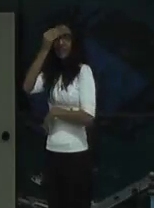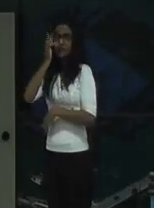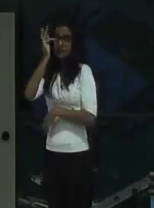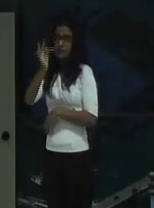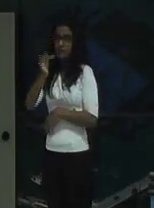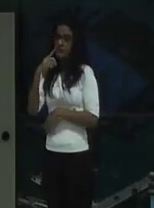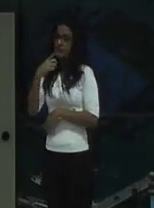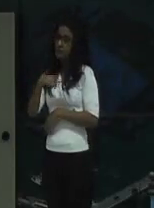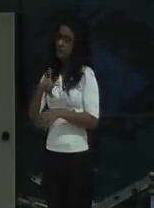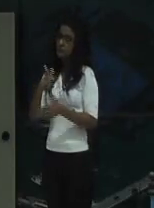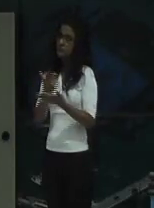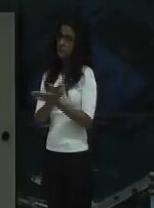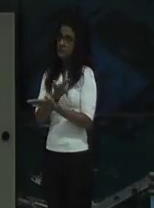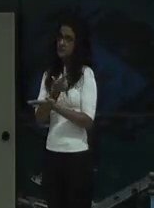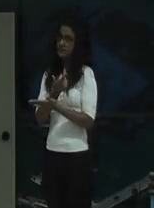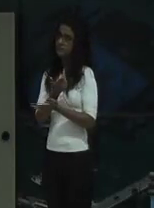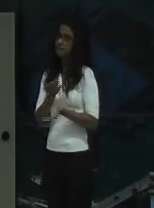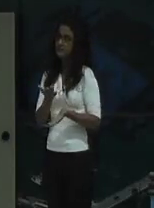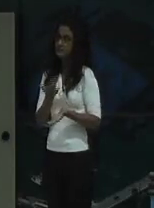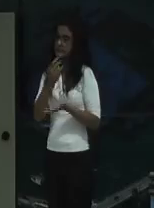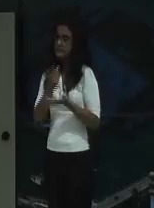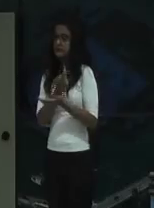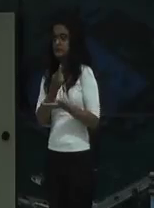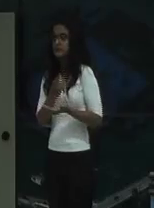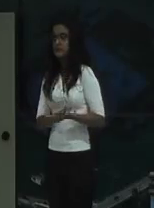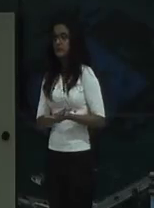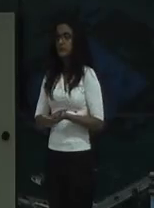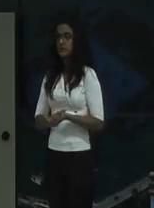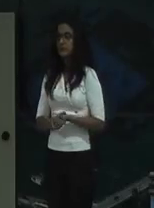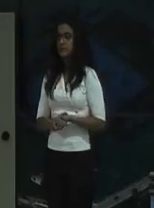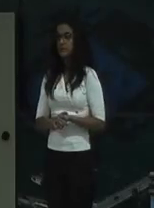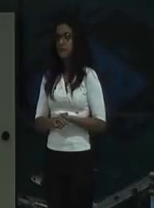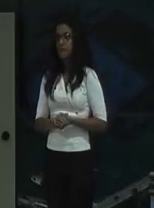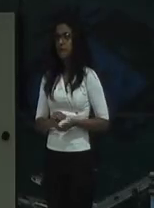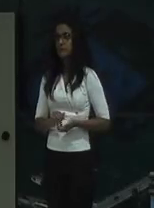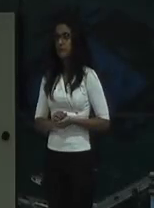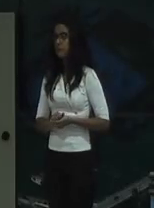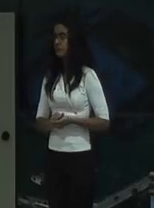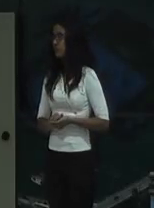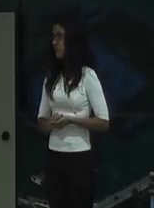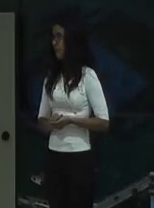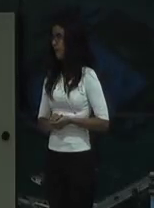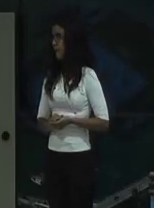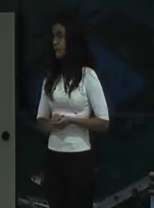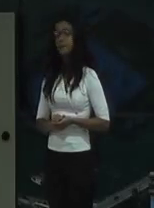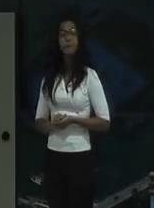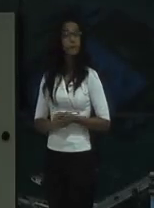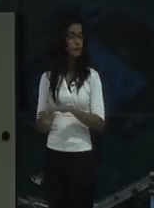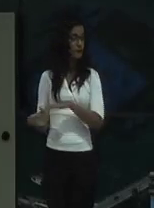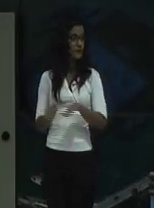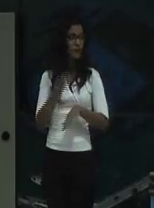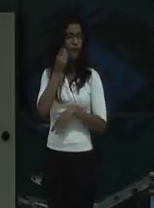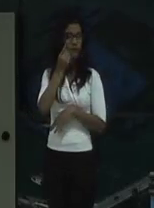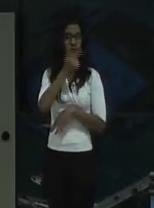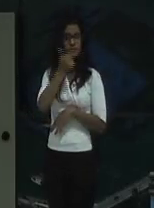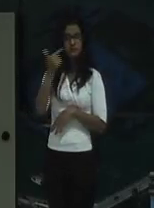estar pecando contra qualquer coisa. Mas, senhor presidente, no dia 22 de março,